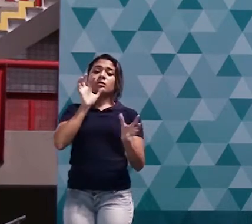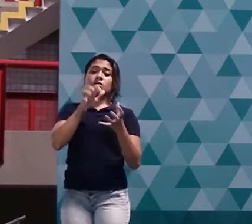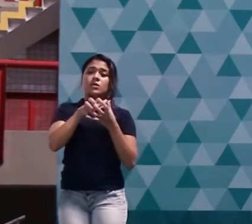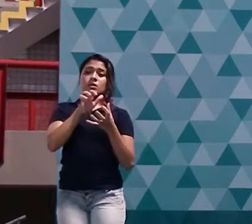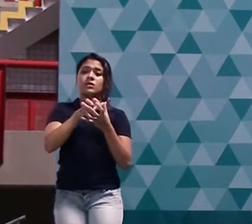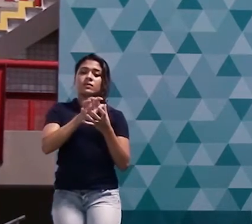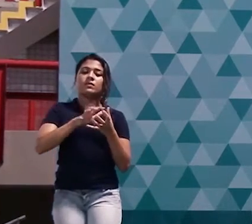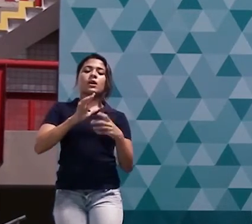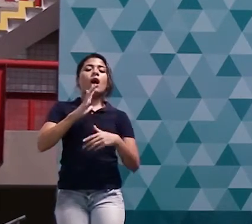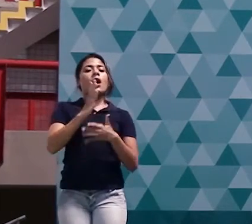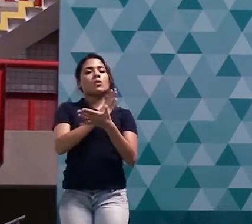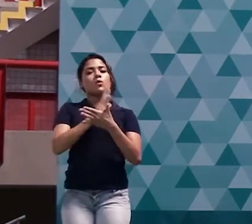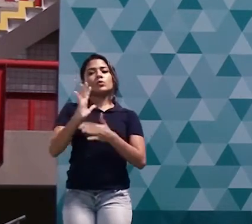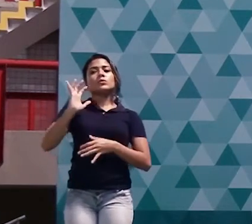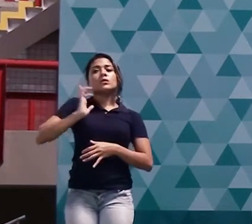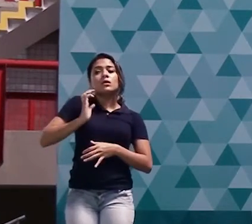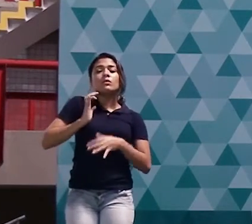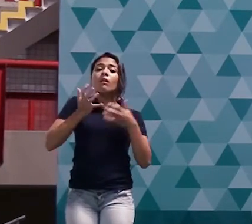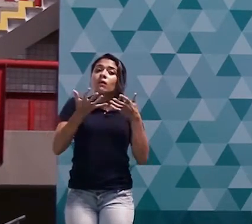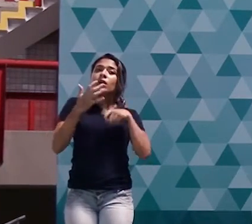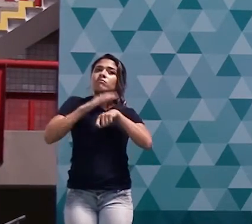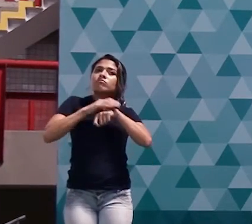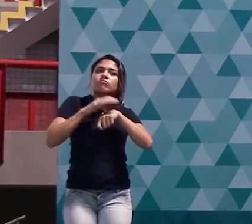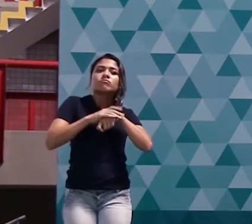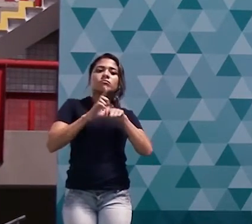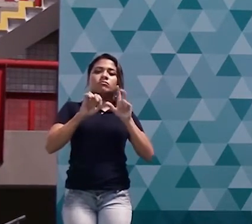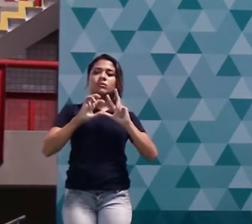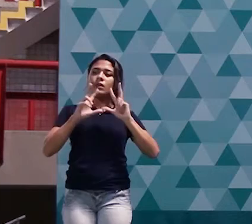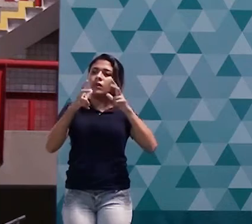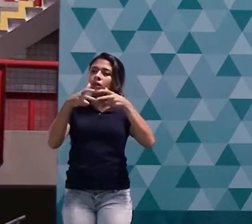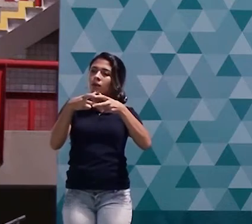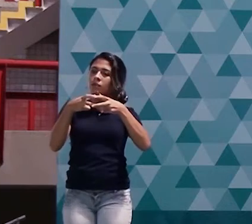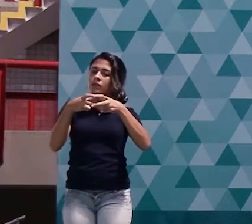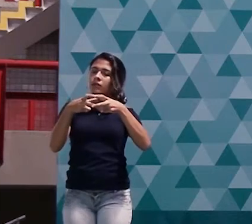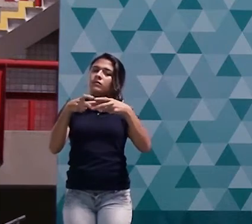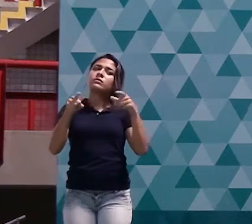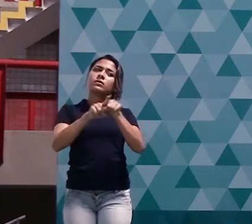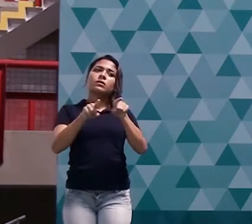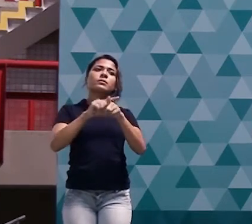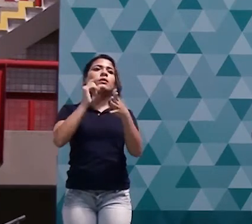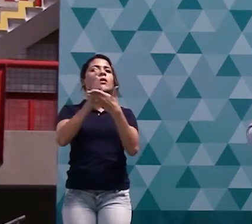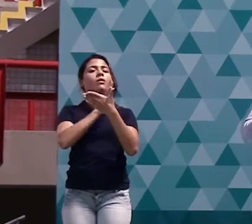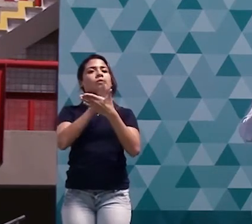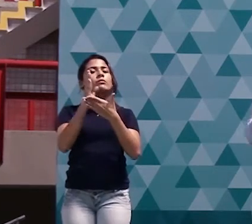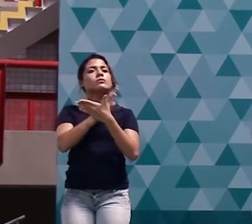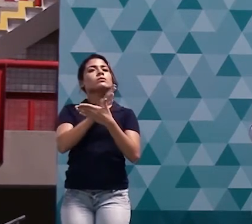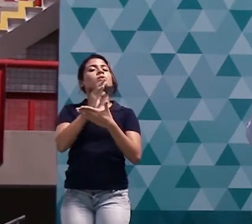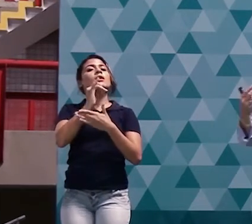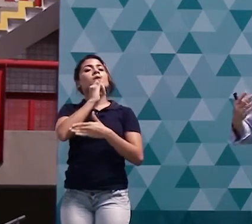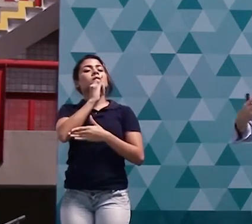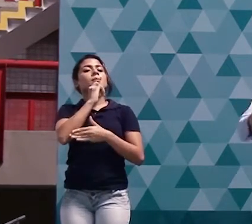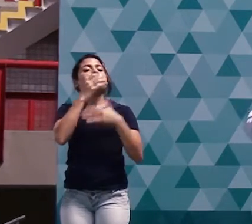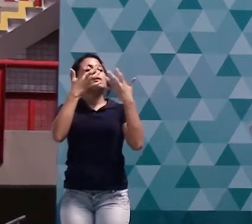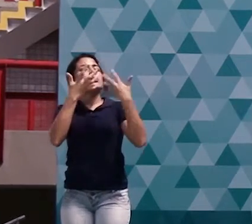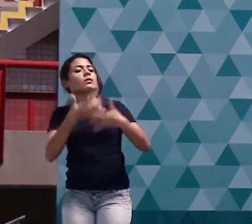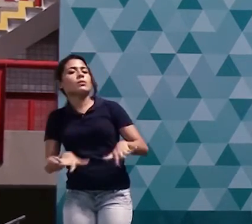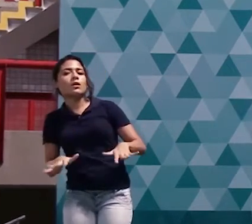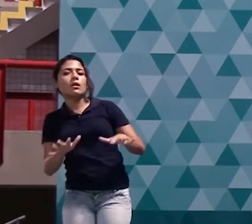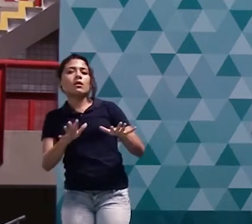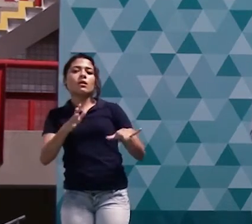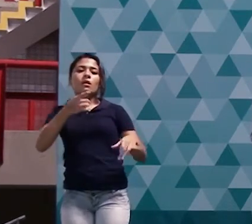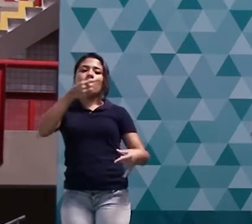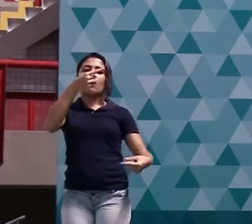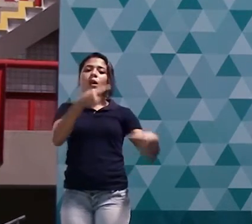autonomia e queriam ter então sua própria Câmara Municipal. Os latifundiários de Olinda não queriam permitir. Aí houve o